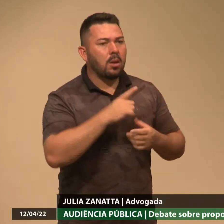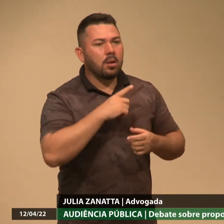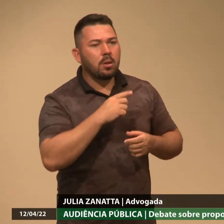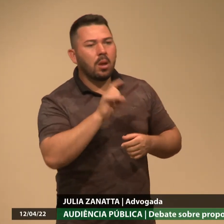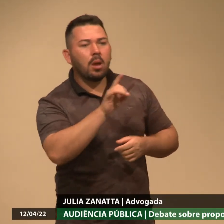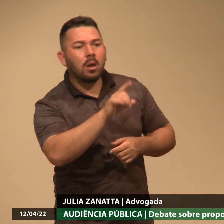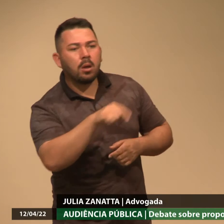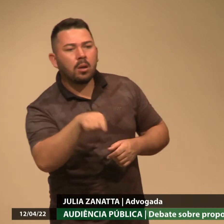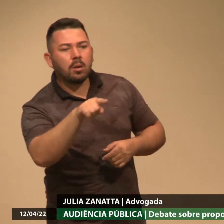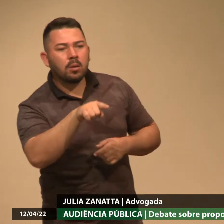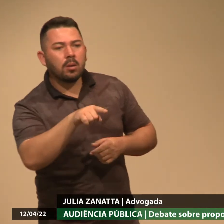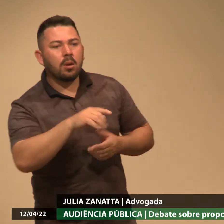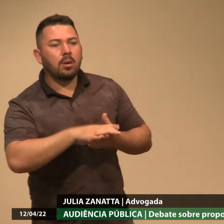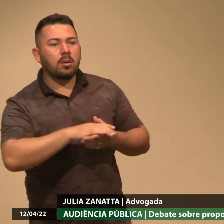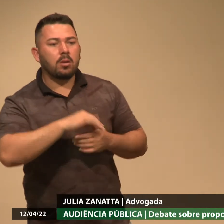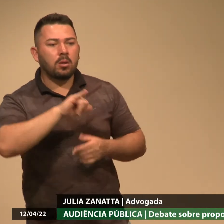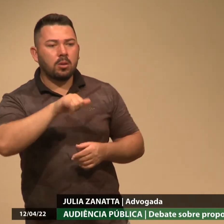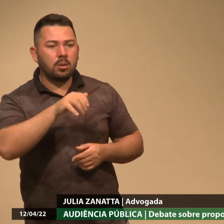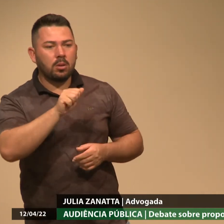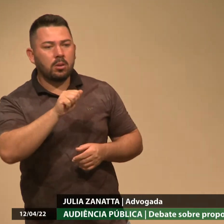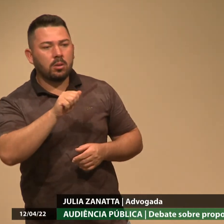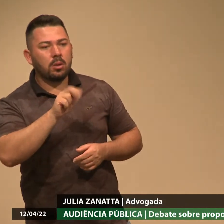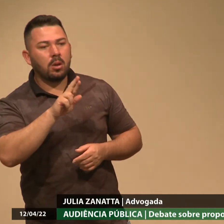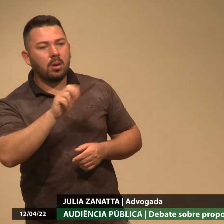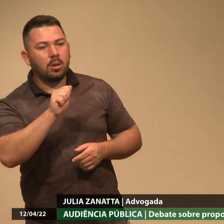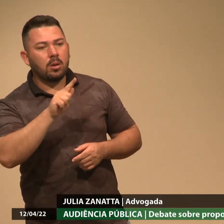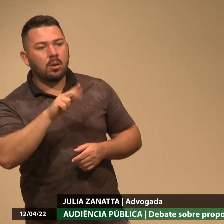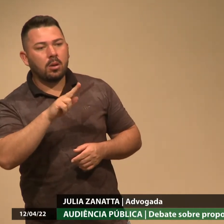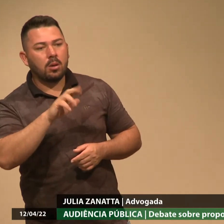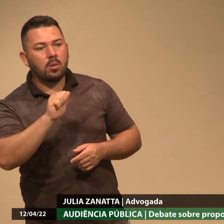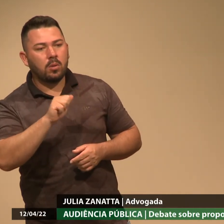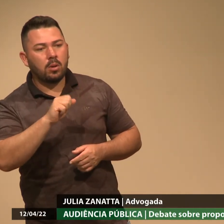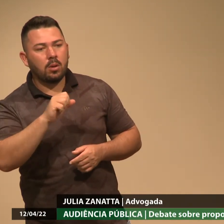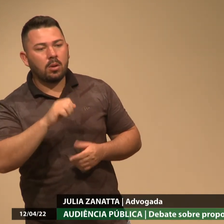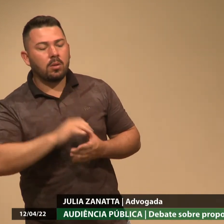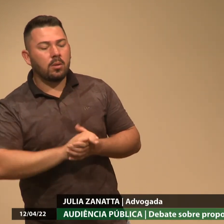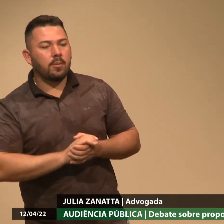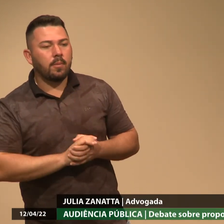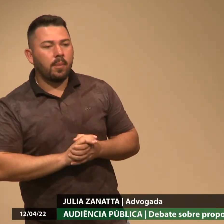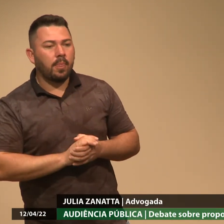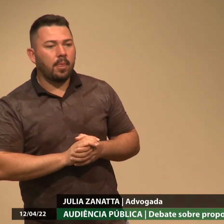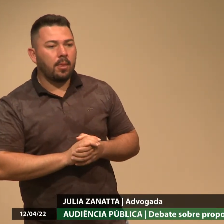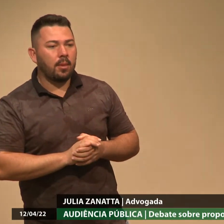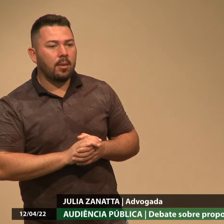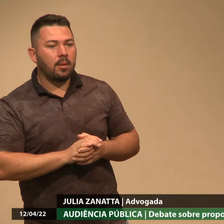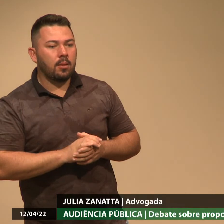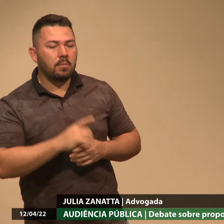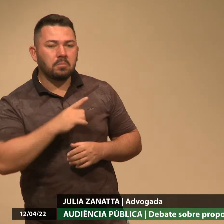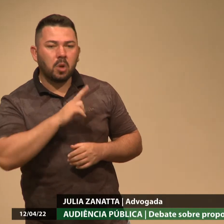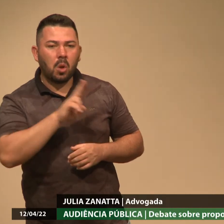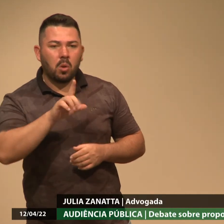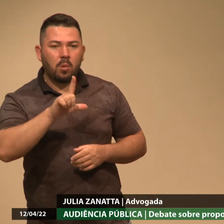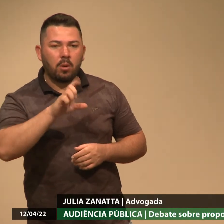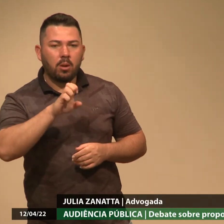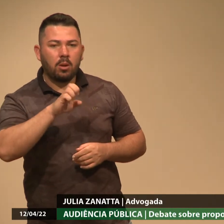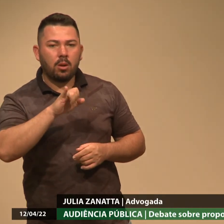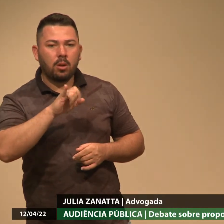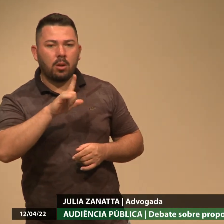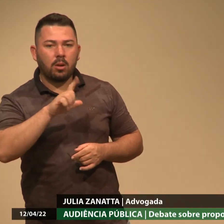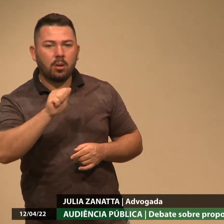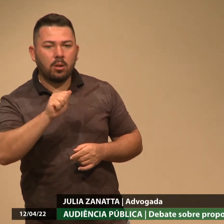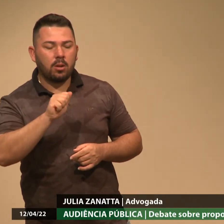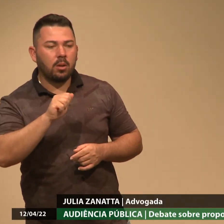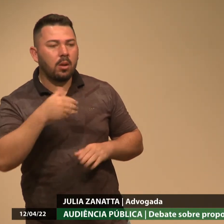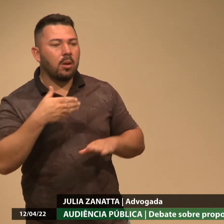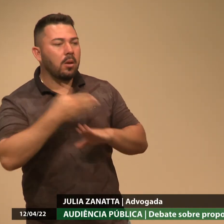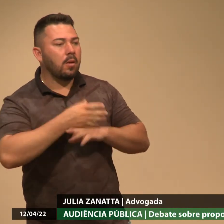a nossa amiga de Jaraguá do Sul que me recebeu lá esqueci o teu nome desculpa Oi Leila me recebeu lá fiz uma visita